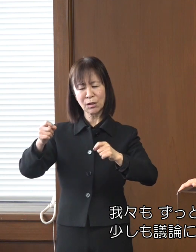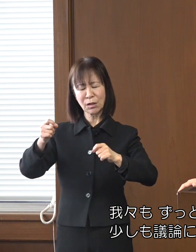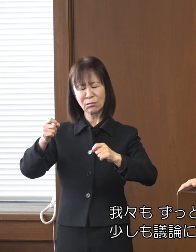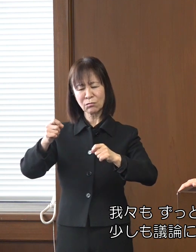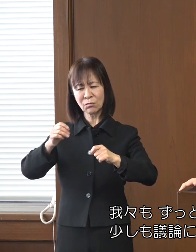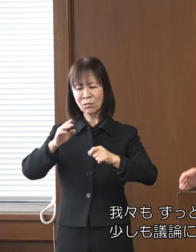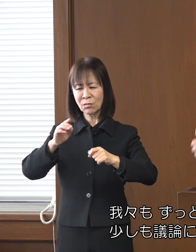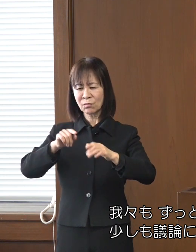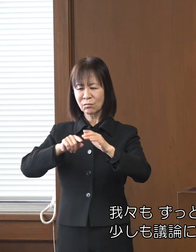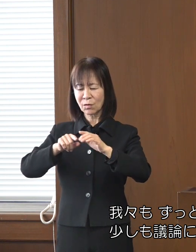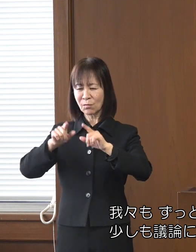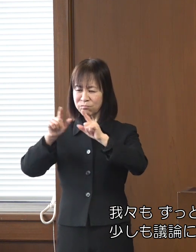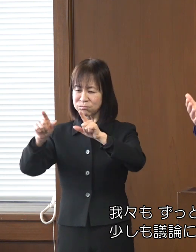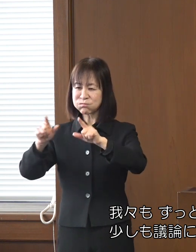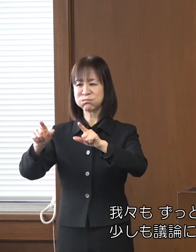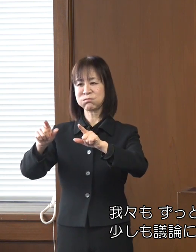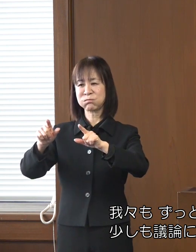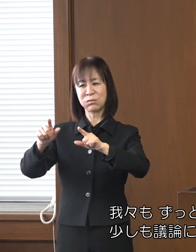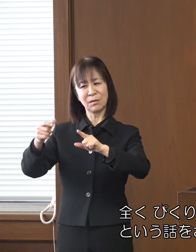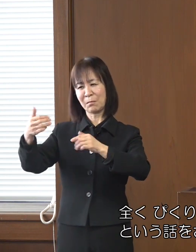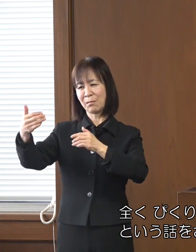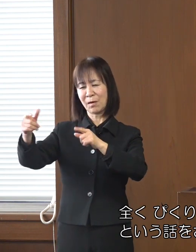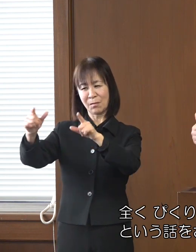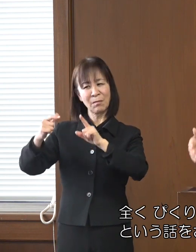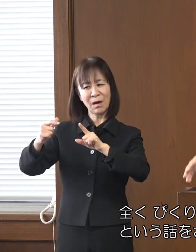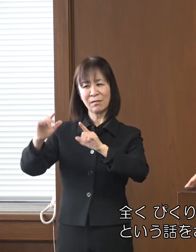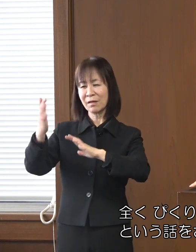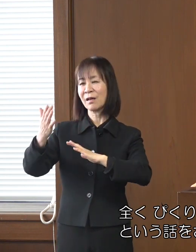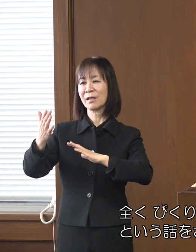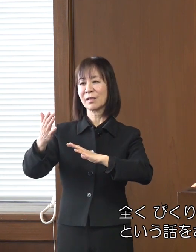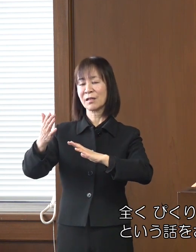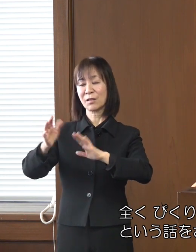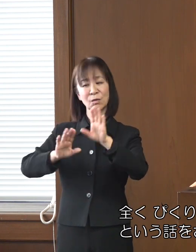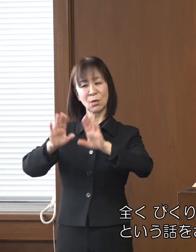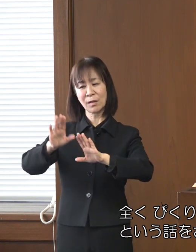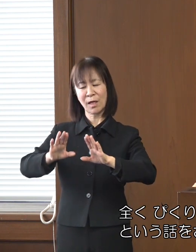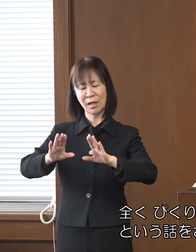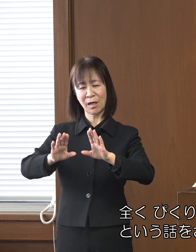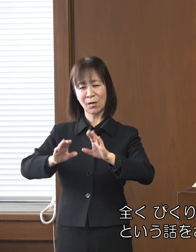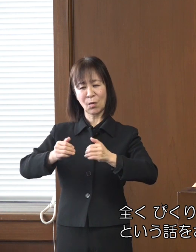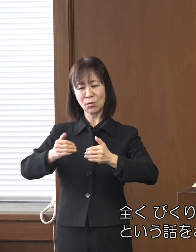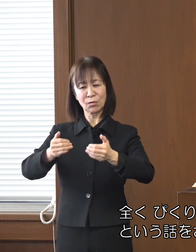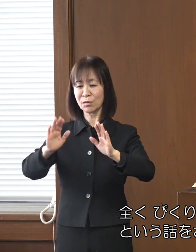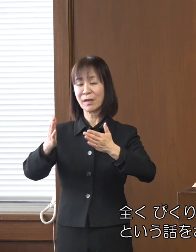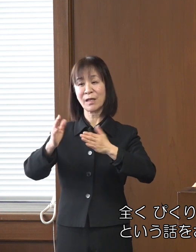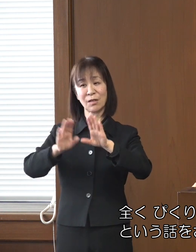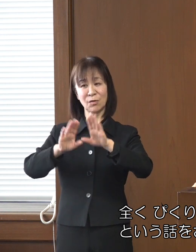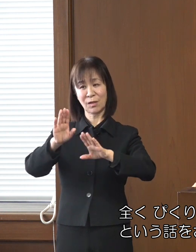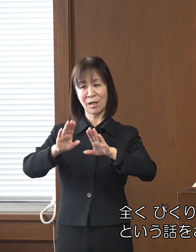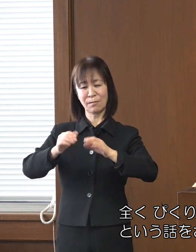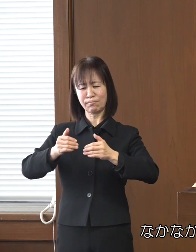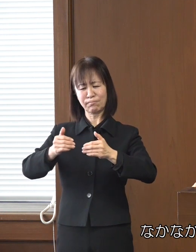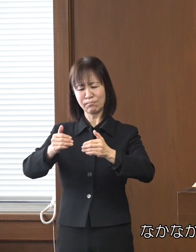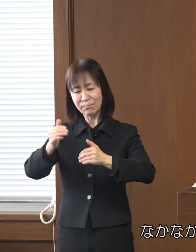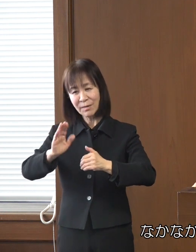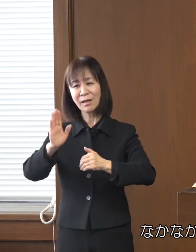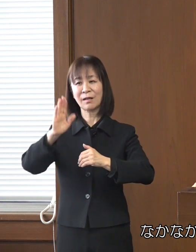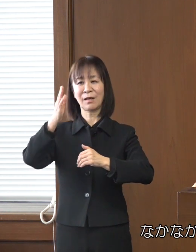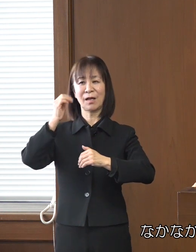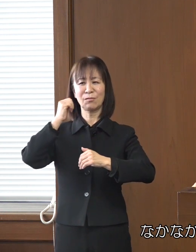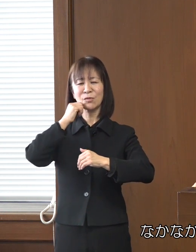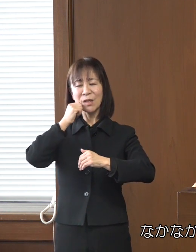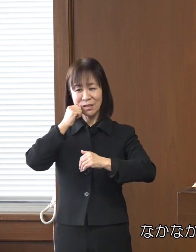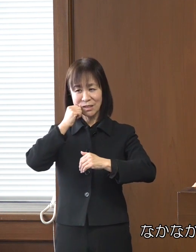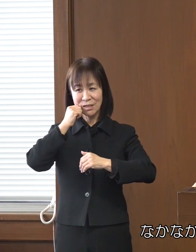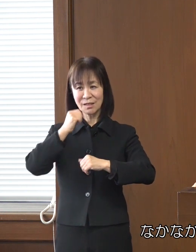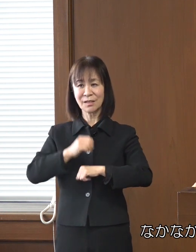てて、少しはこう議論にならないので、全くピクリとも動かないという話もさせていただいているので、まあ、なかなか